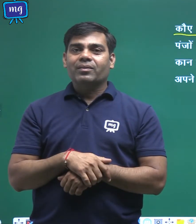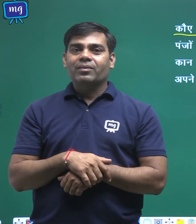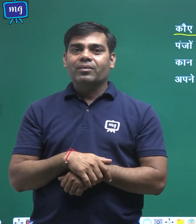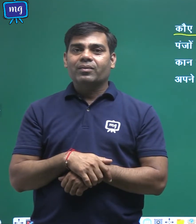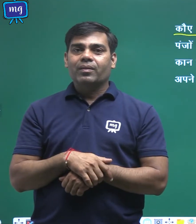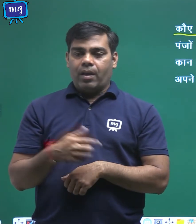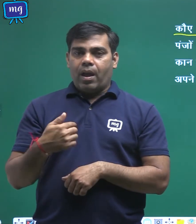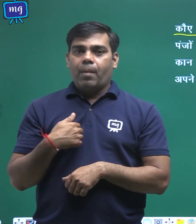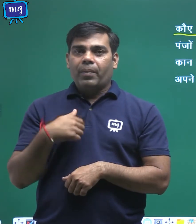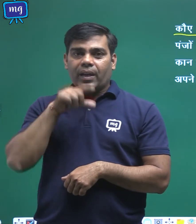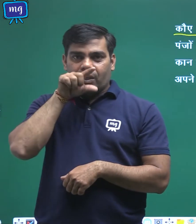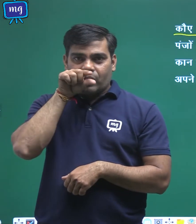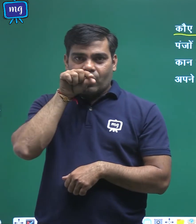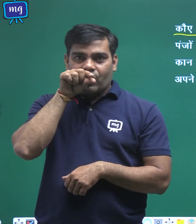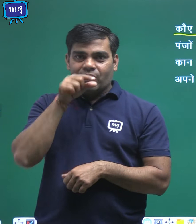अपनी चोंच की